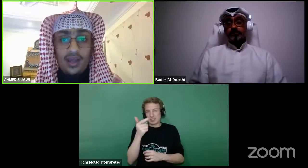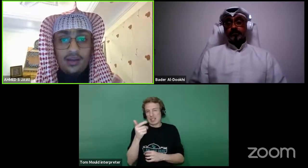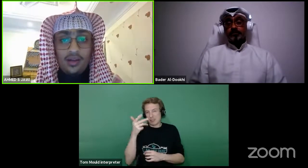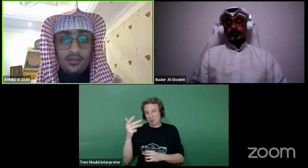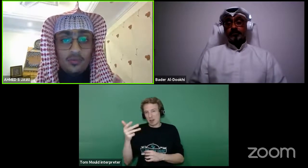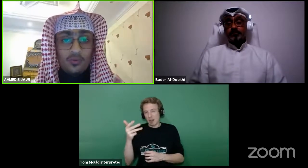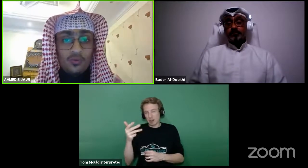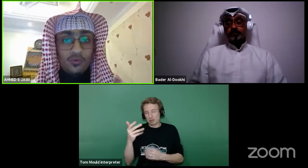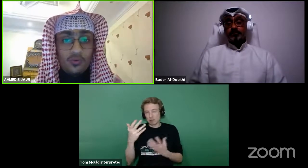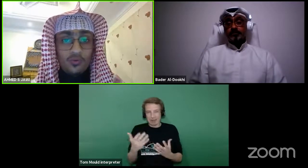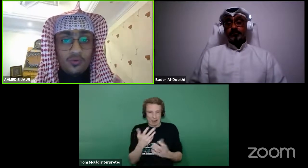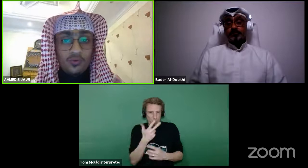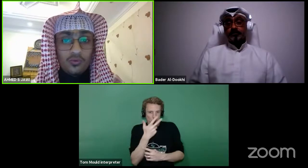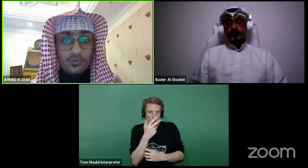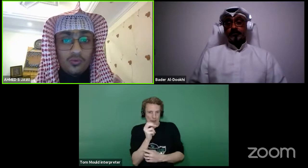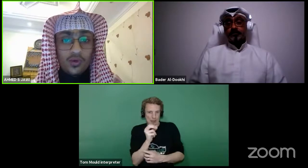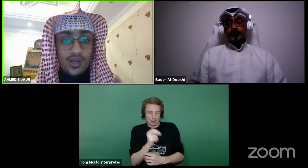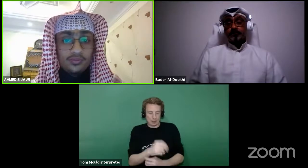ألم